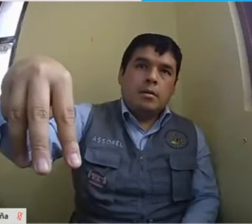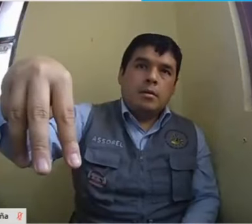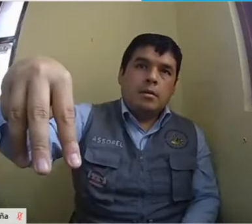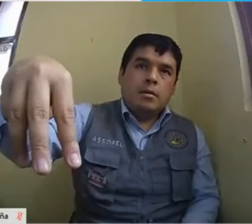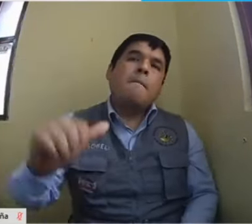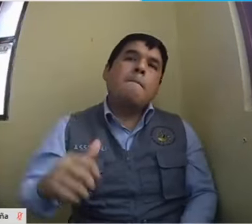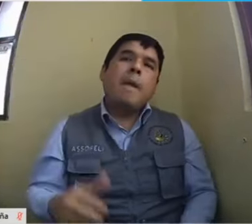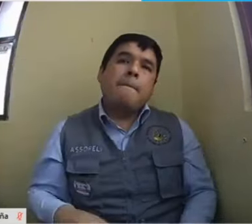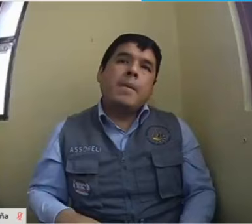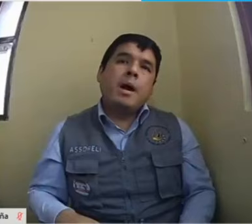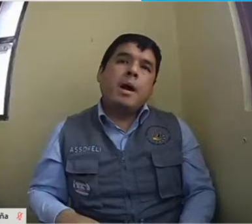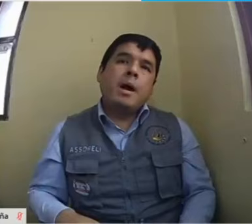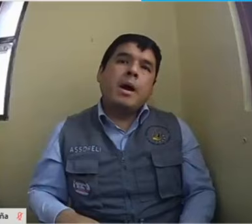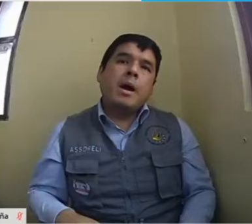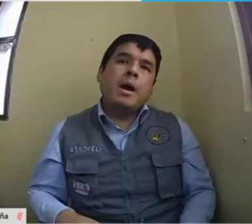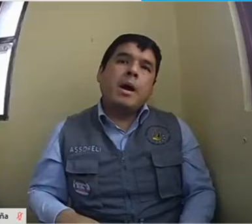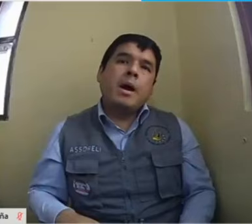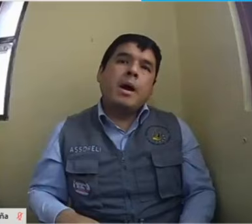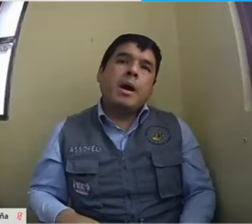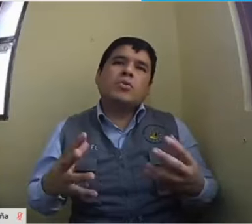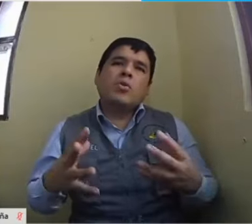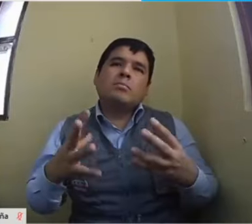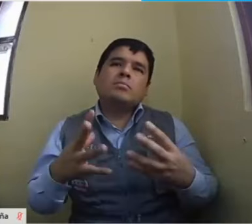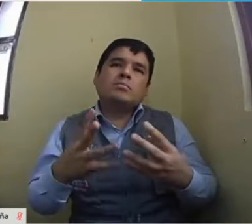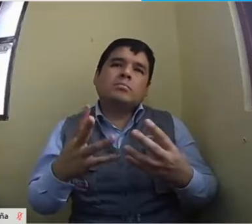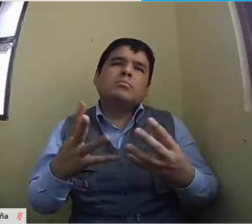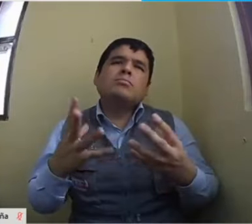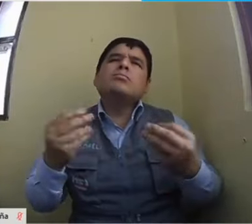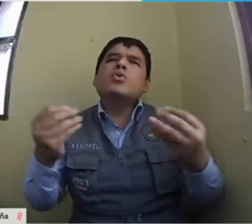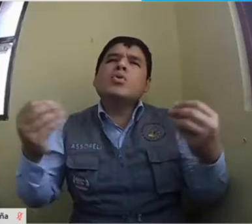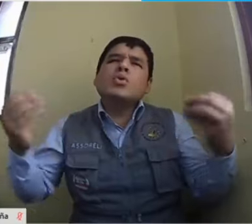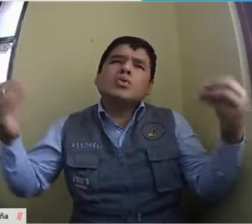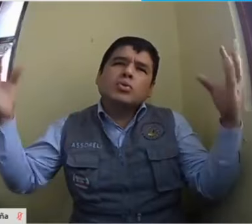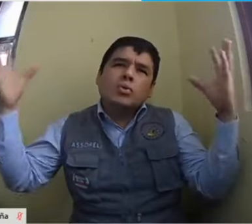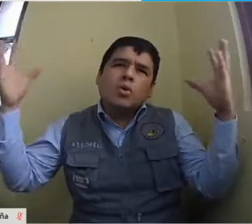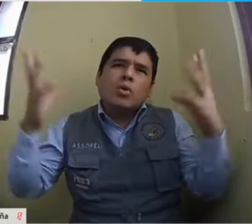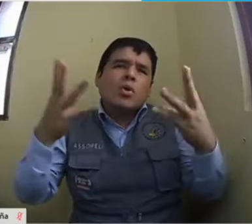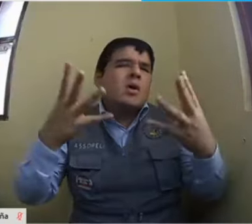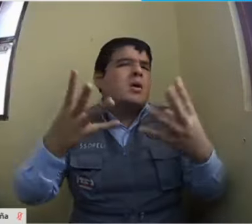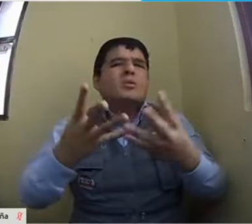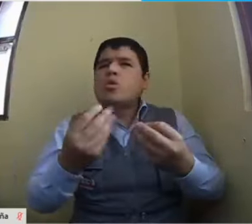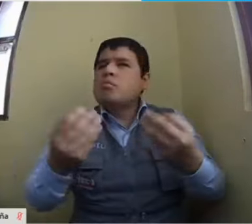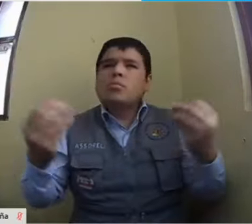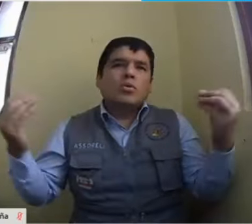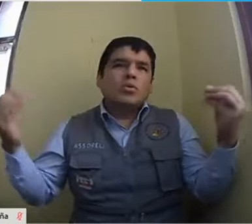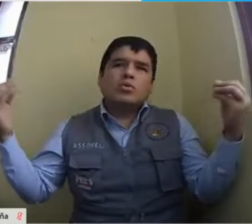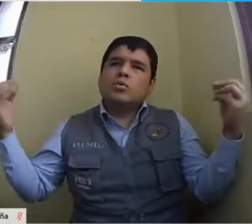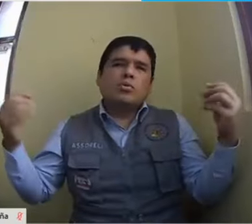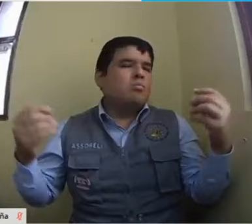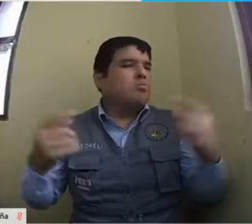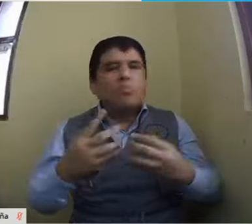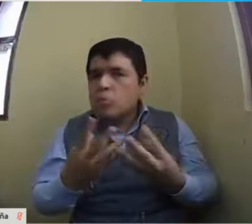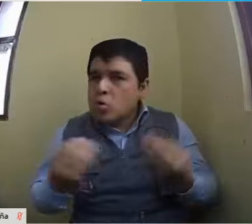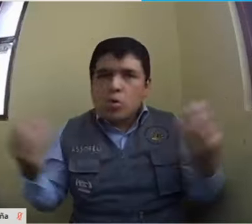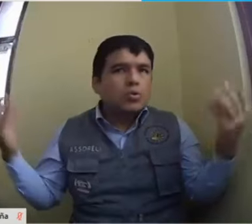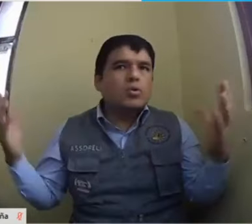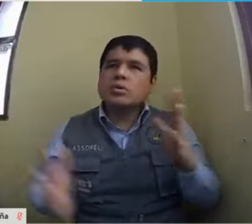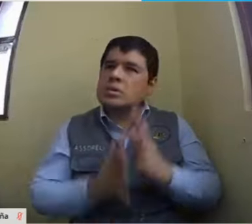Mamá, está deletreando Ronald. Mamá. Hay muchas señas de mamá en todo el Perú. Ronald ha viajado por todo el